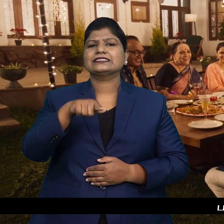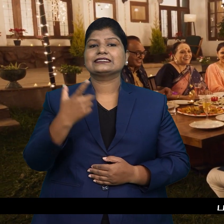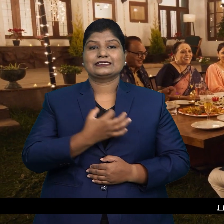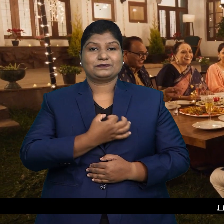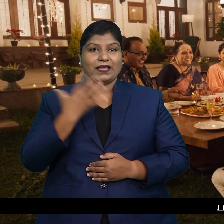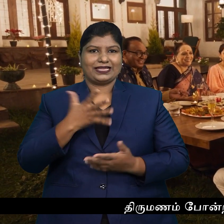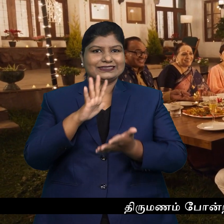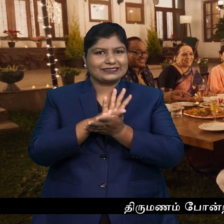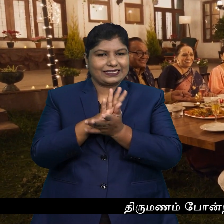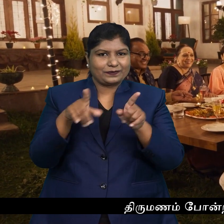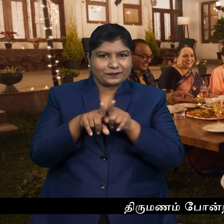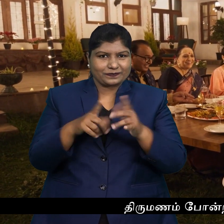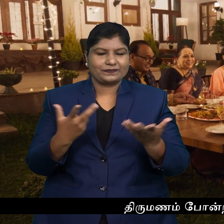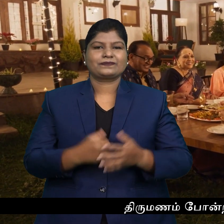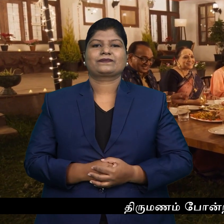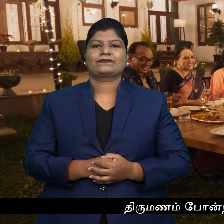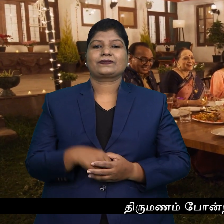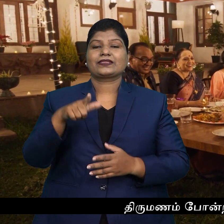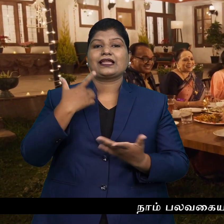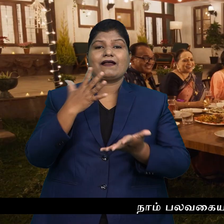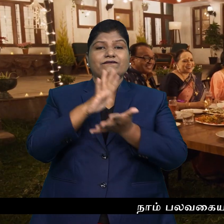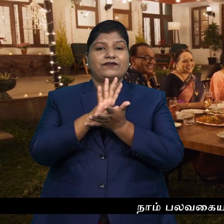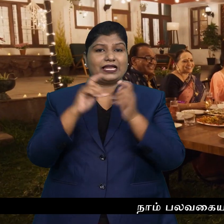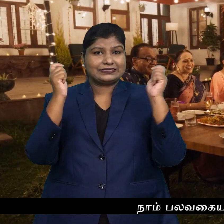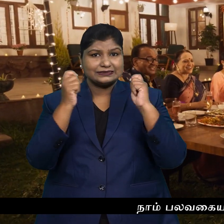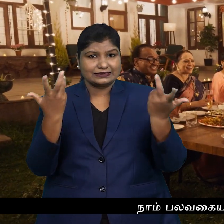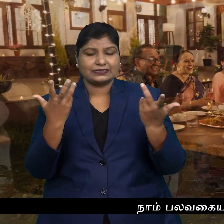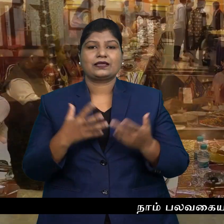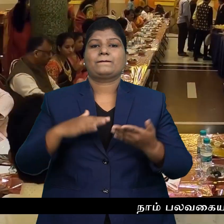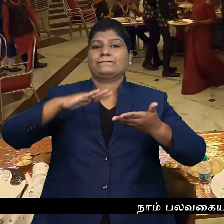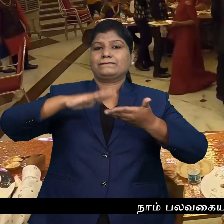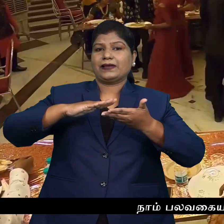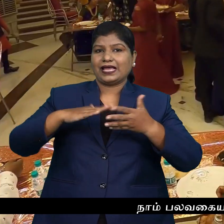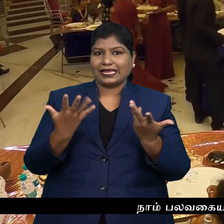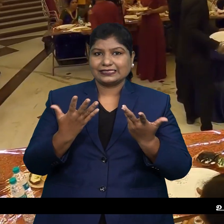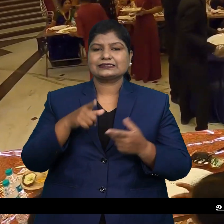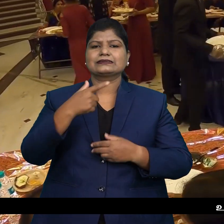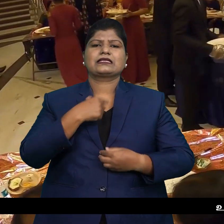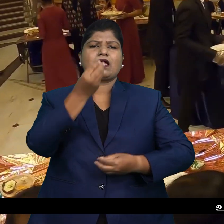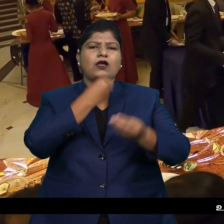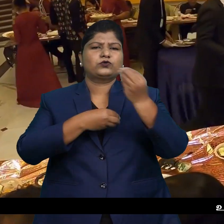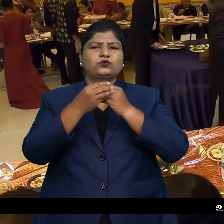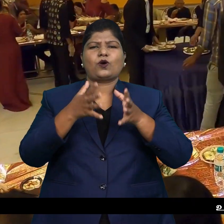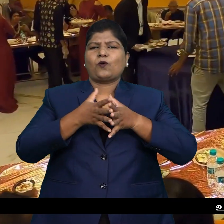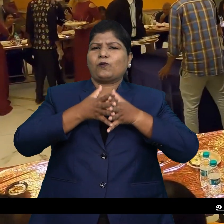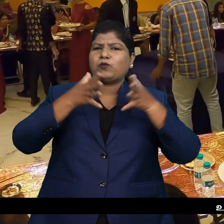பண்டிகைகள், திருமணம் போன்ற முக்கிய விசேஷ நாட்களில் நாம் பல்வகையான உணவு பண்டங்களை உண்கிறோம்.